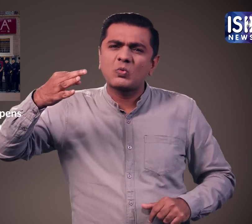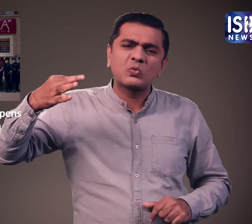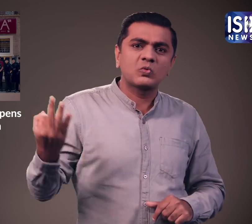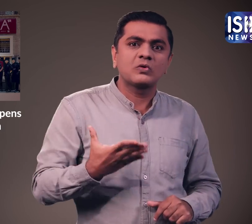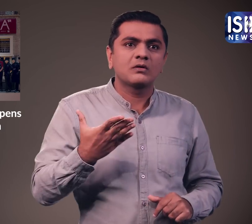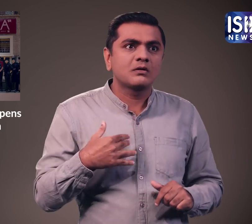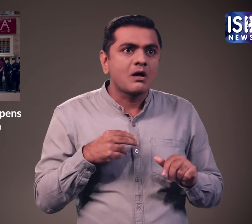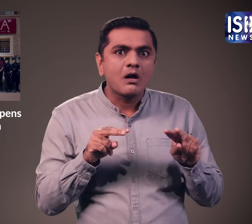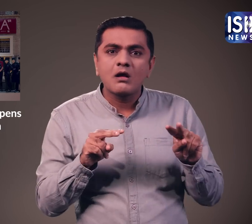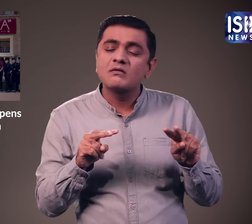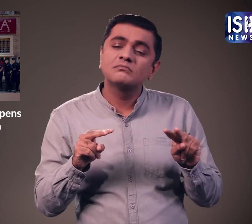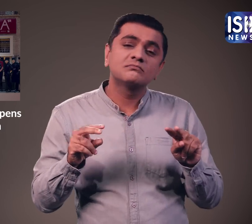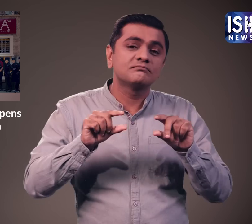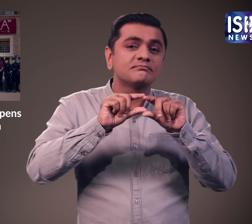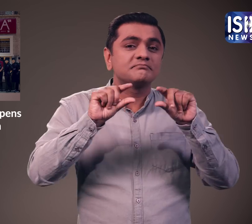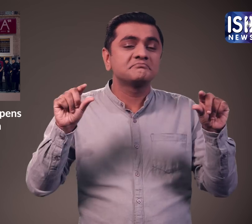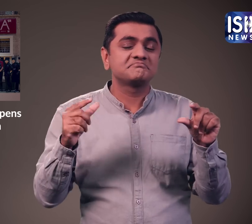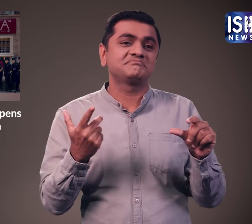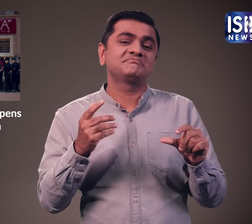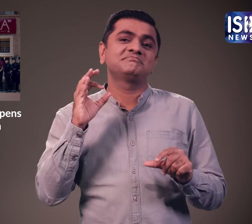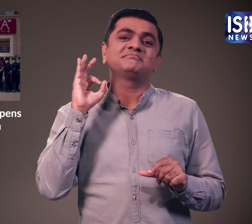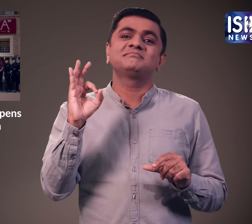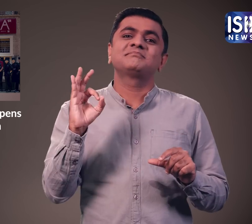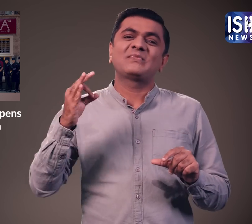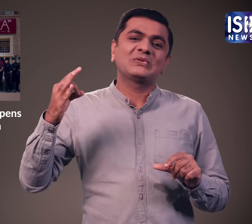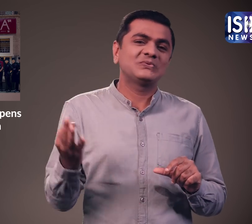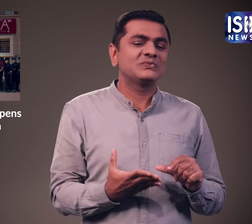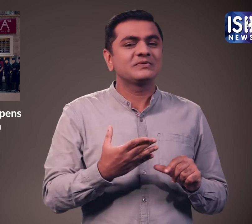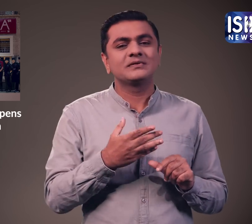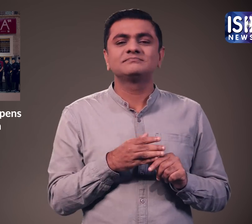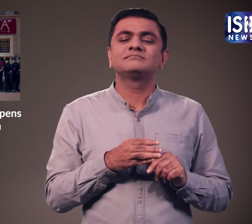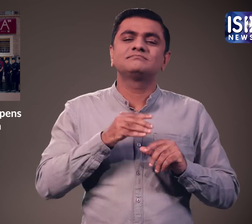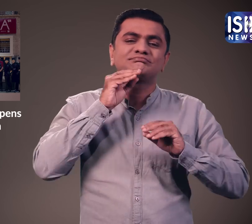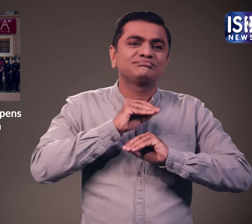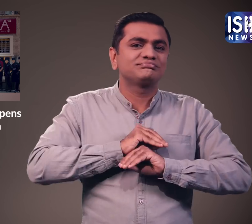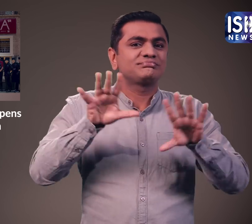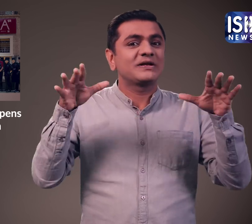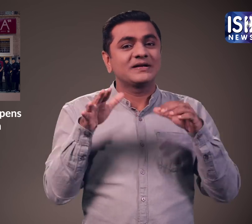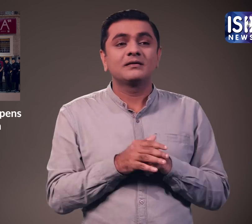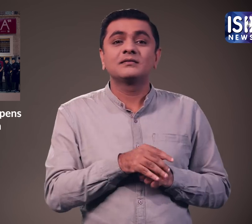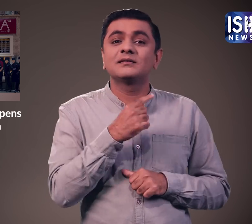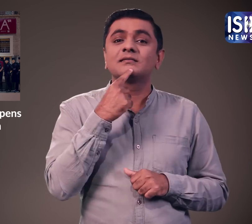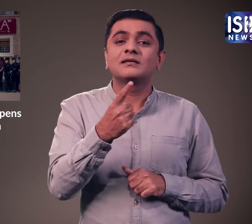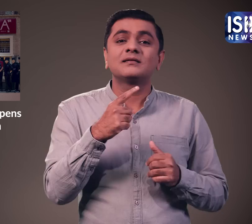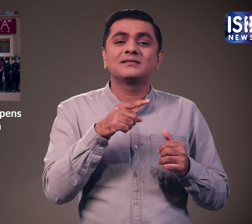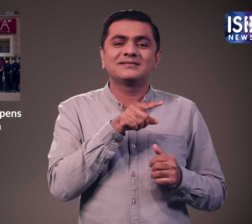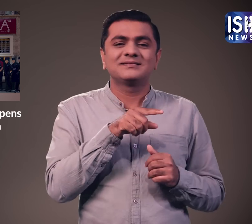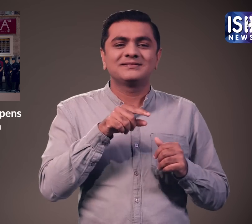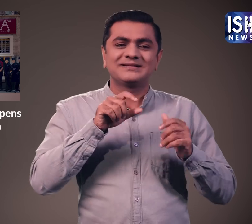है। उन्होंने इंस्टाग्राम पर एक